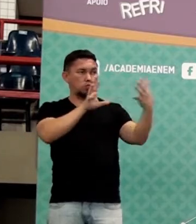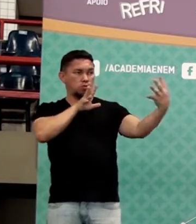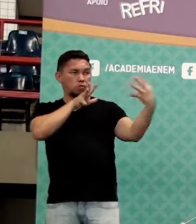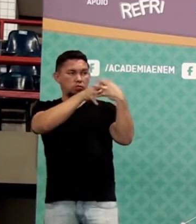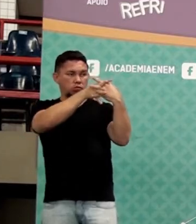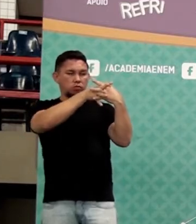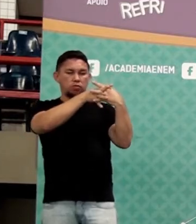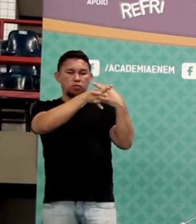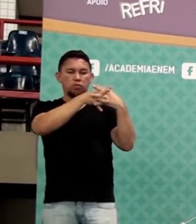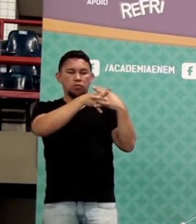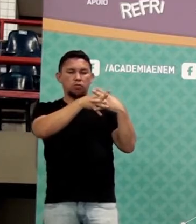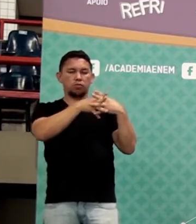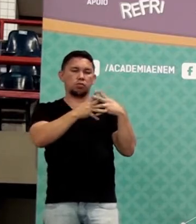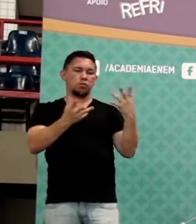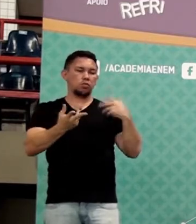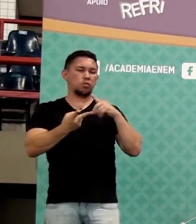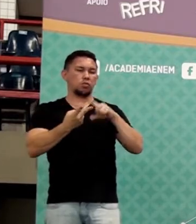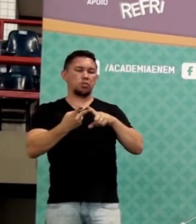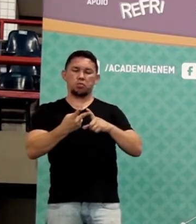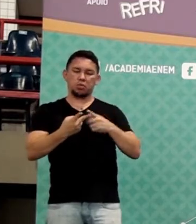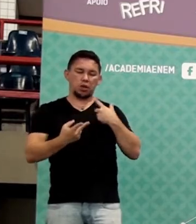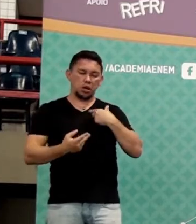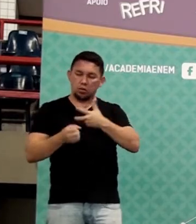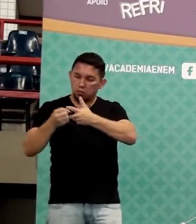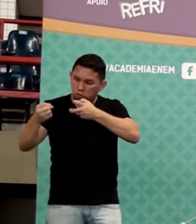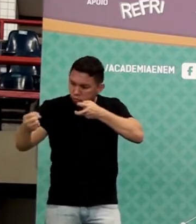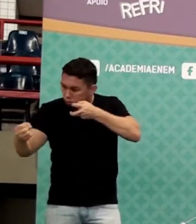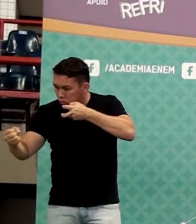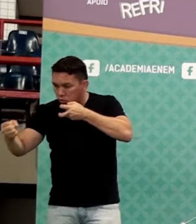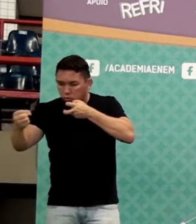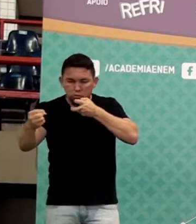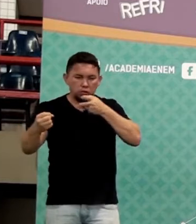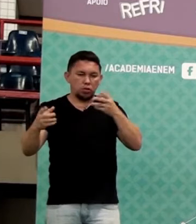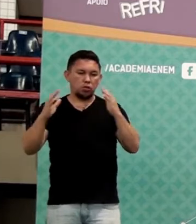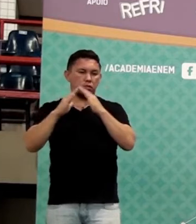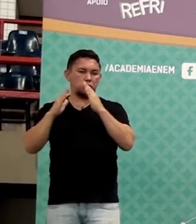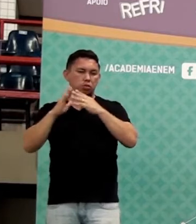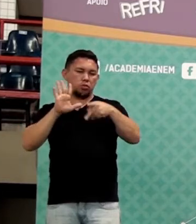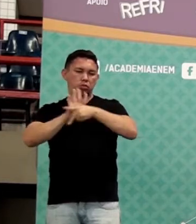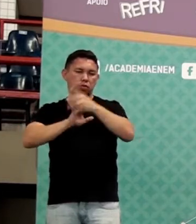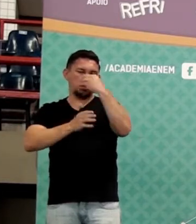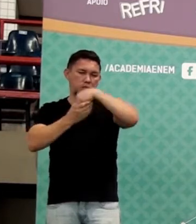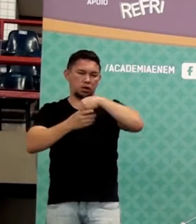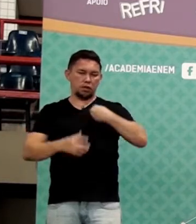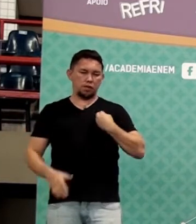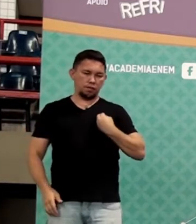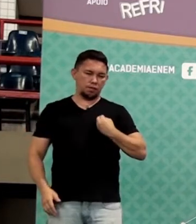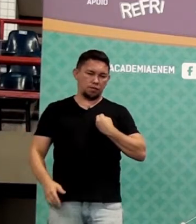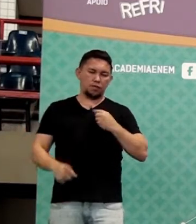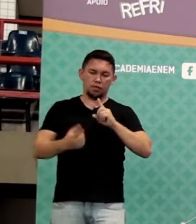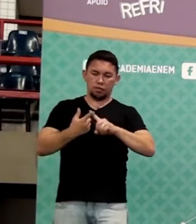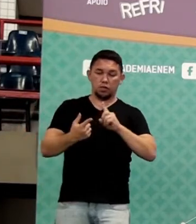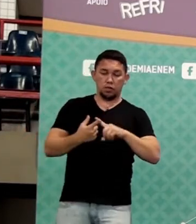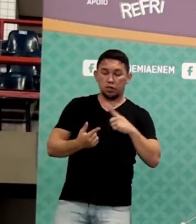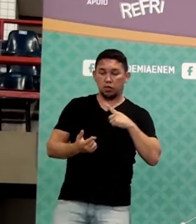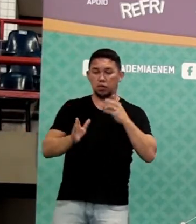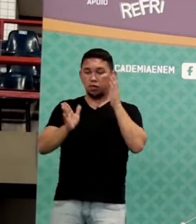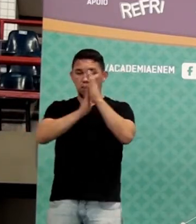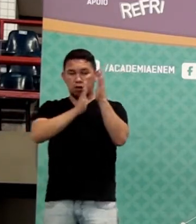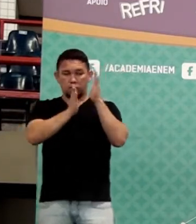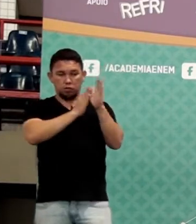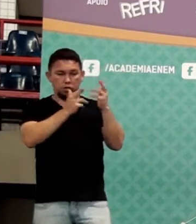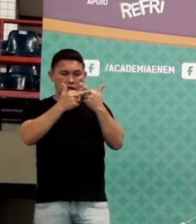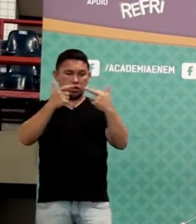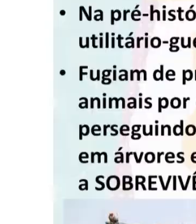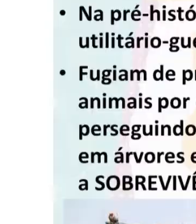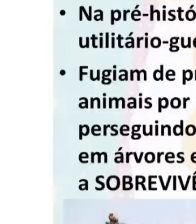homens por uma caça ou por um lugar para morar, tá certo? Eles fugiam de